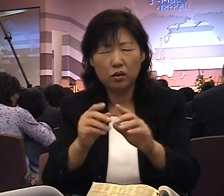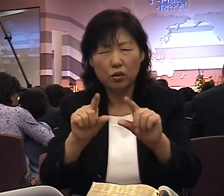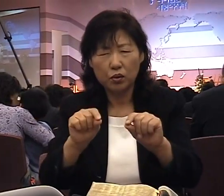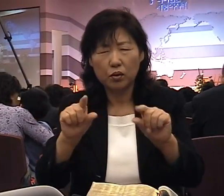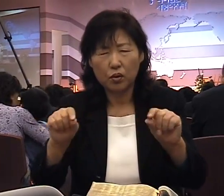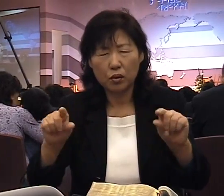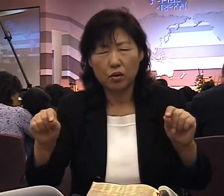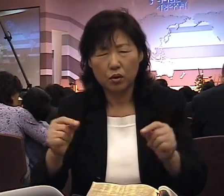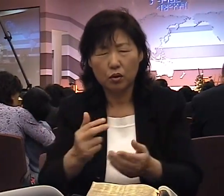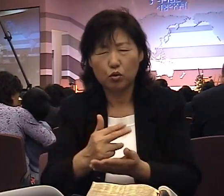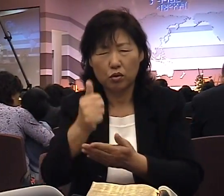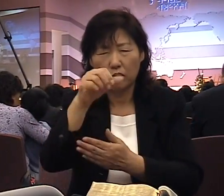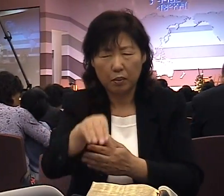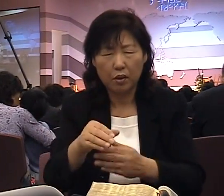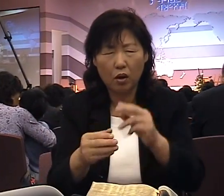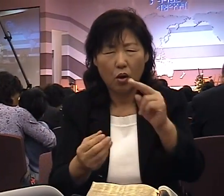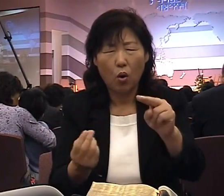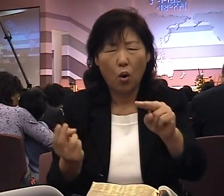주님 앞에 올려놓습니다.